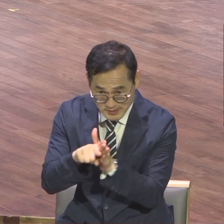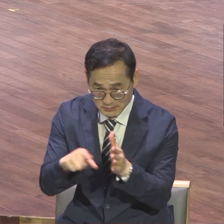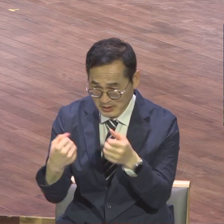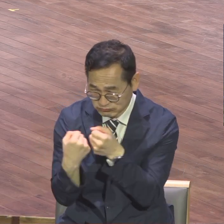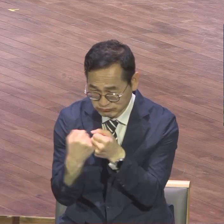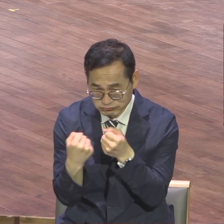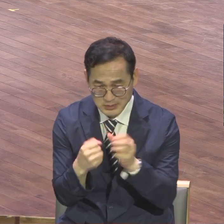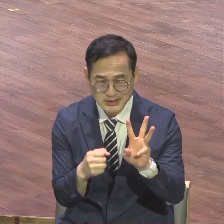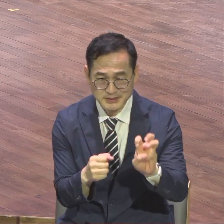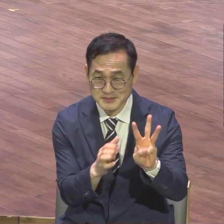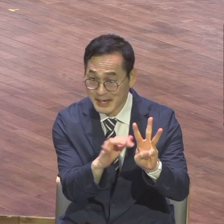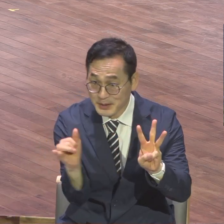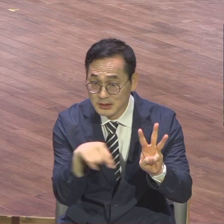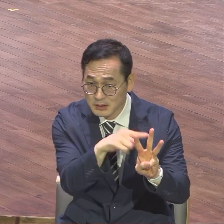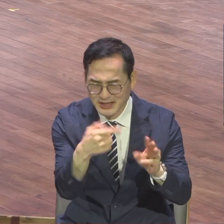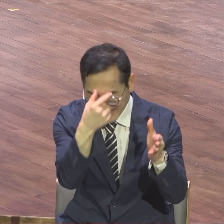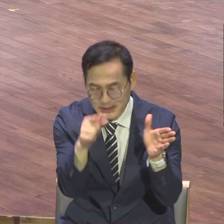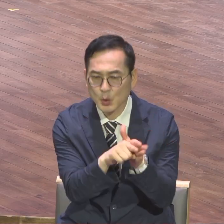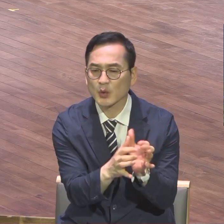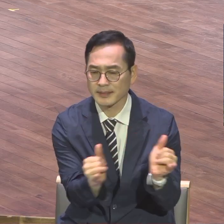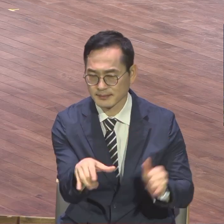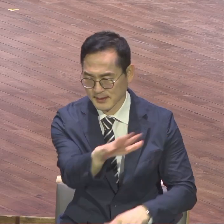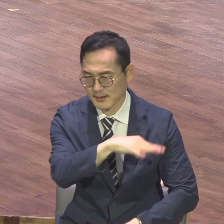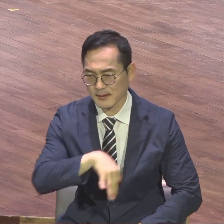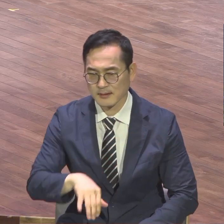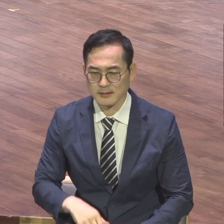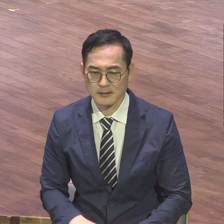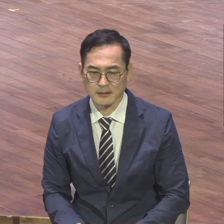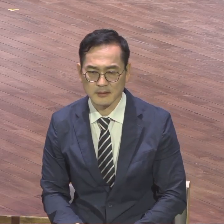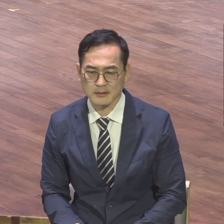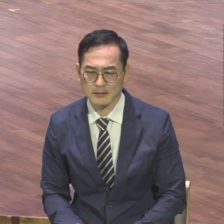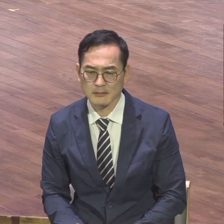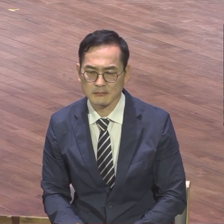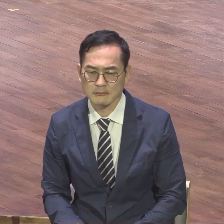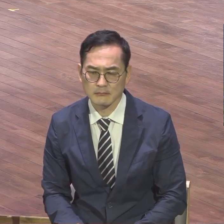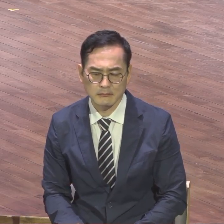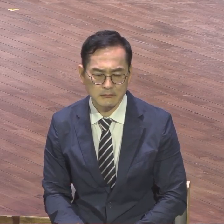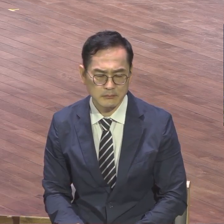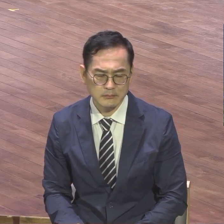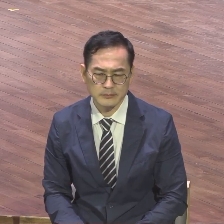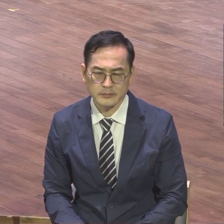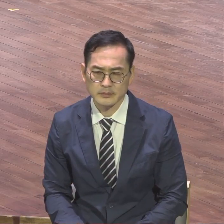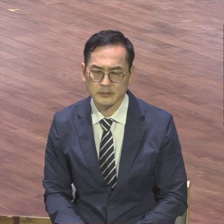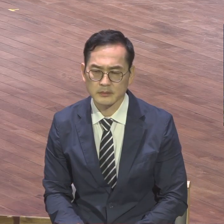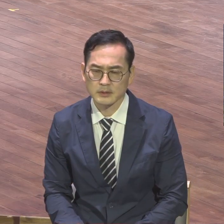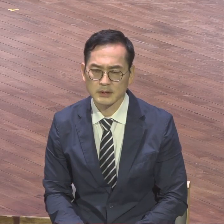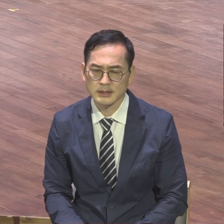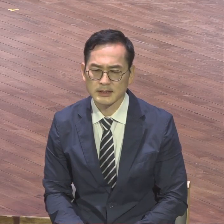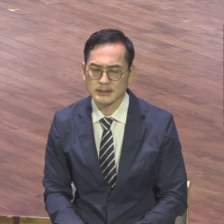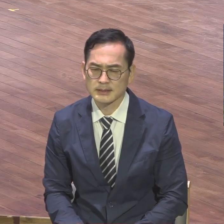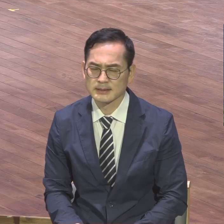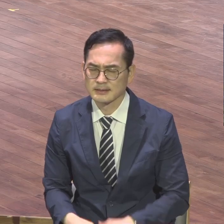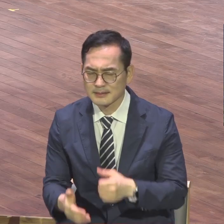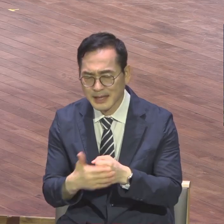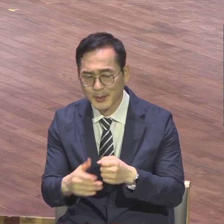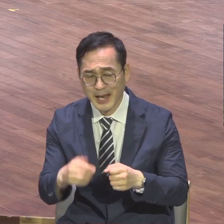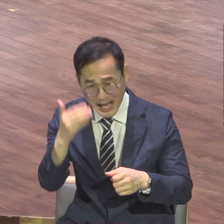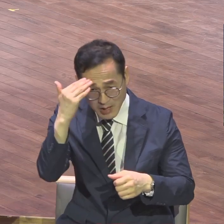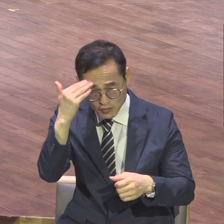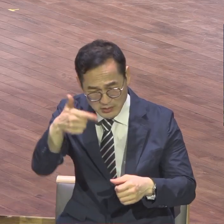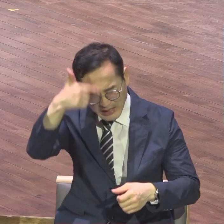입혔습니다. 한국 전쟁과 산업화 과정을 거치면서도 교회는 시대에 앞서가지고 새로운